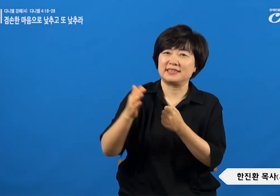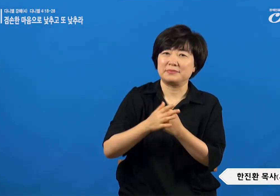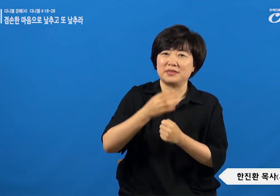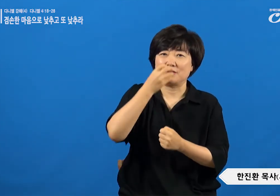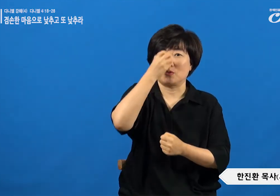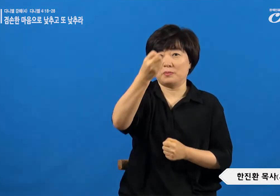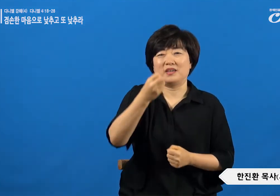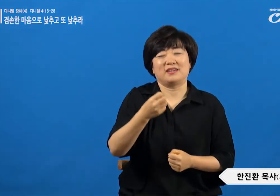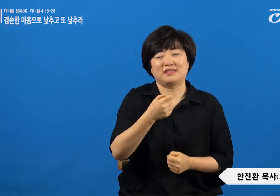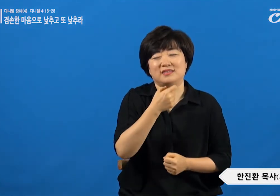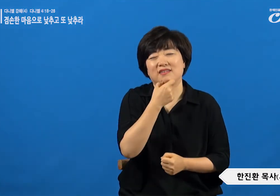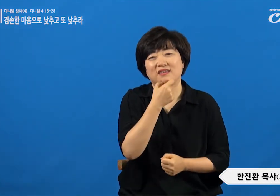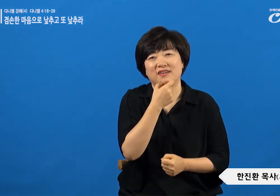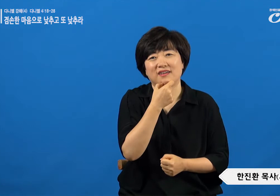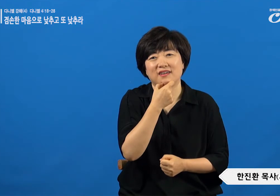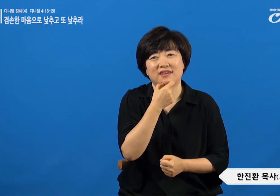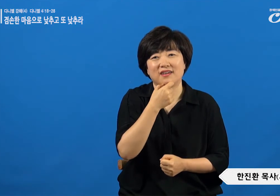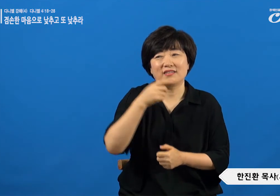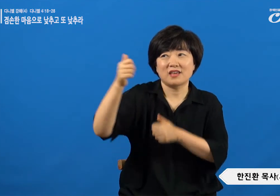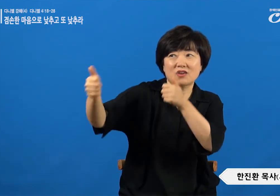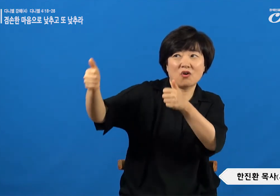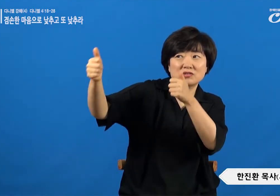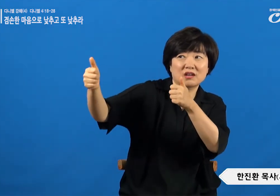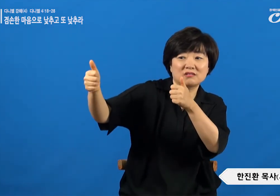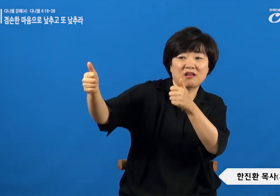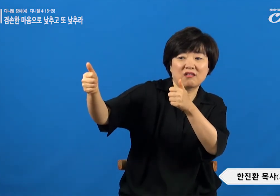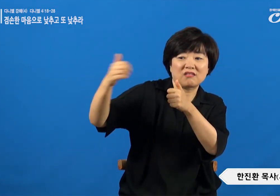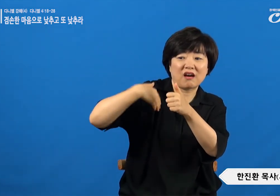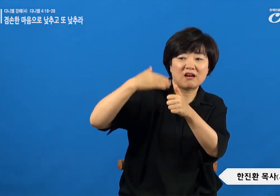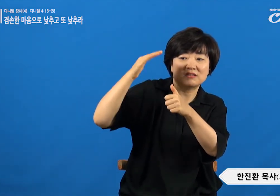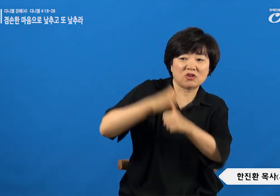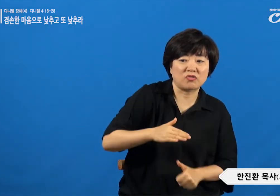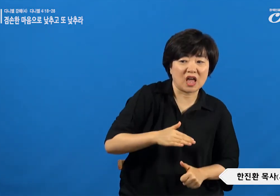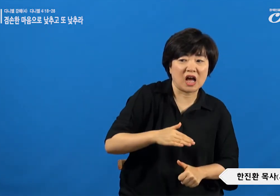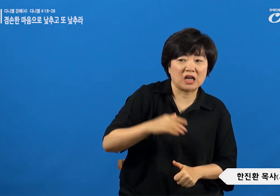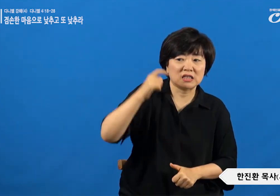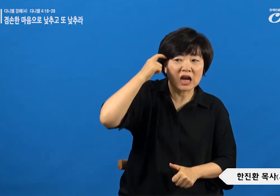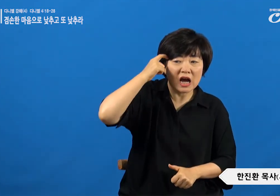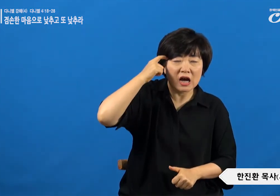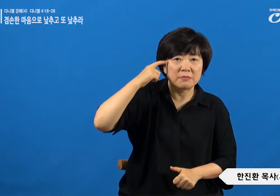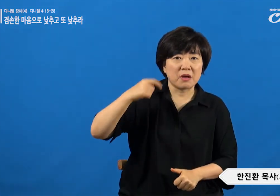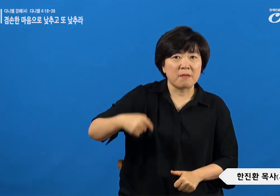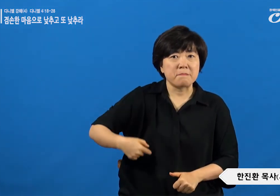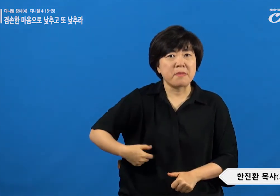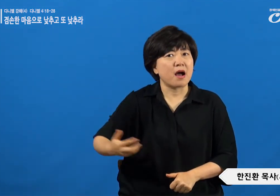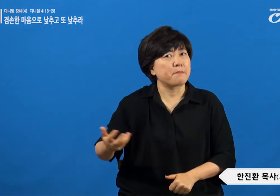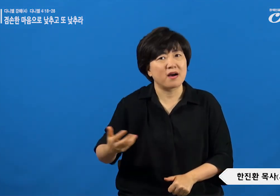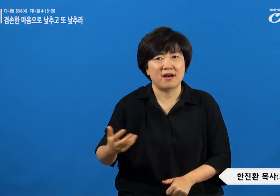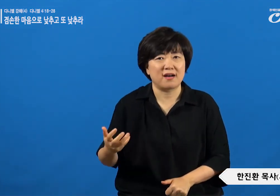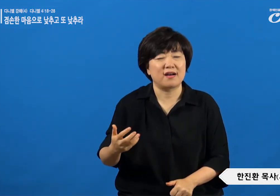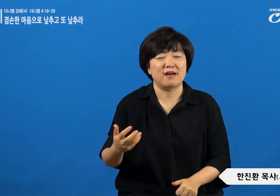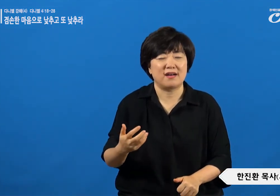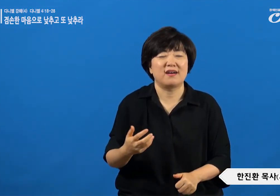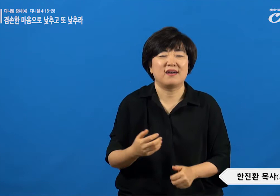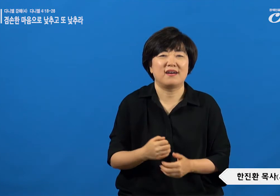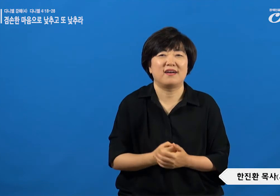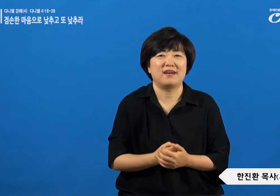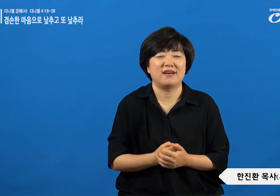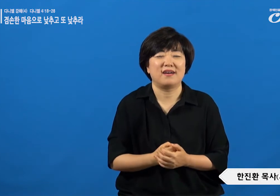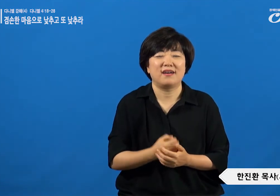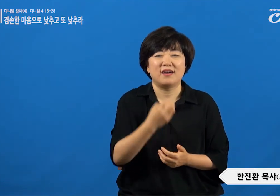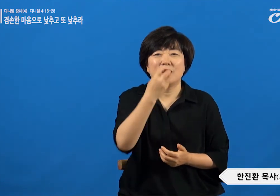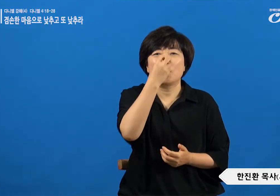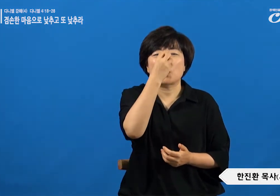싫은 것입니다. 경쟁에서 내가 밀린다 싶으니까 벨이 꼴리고 싫은 것입니다.